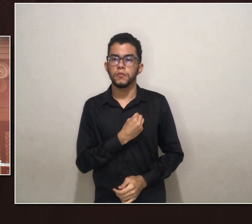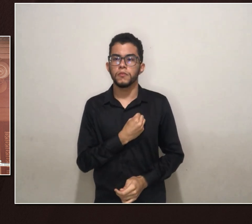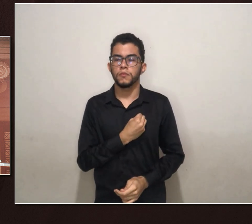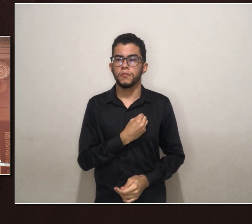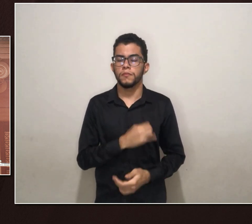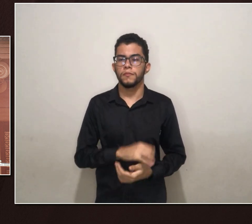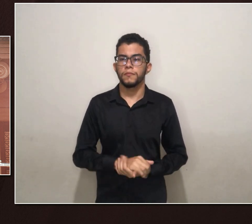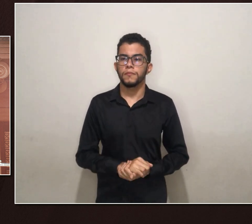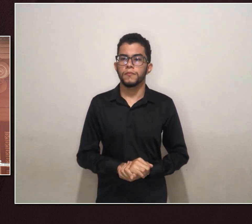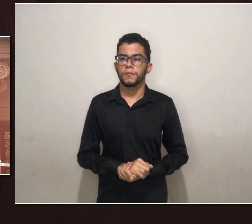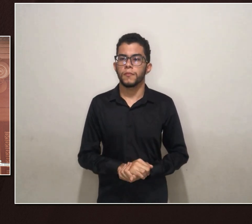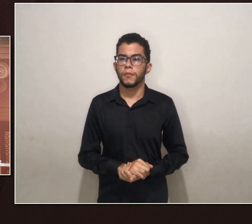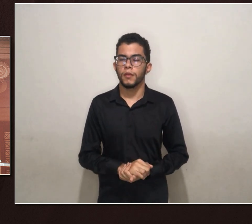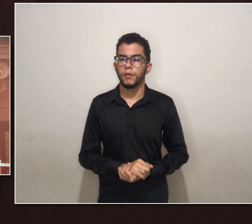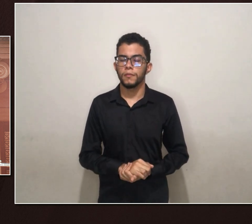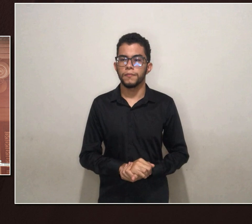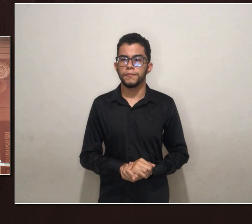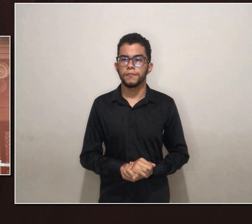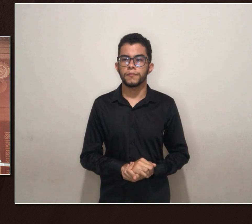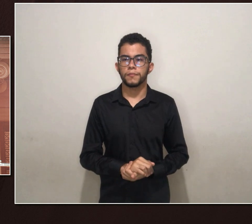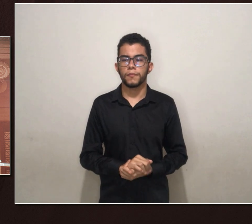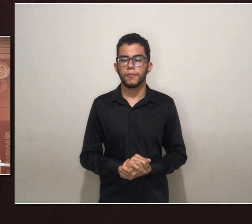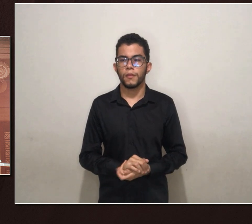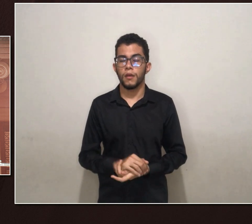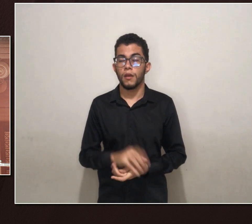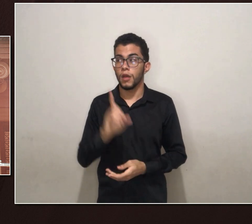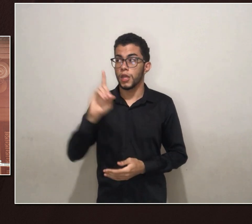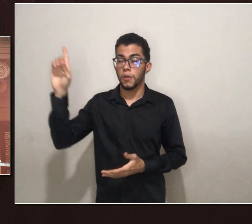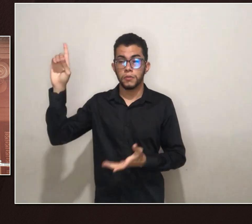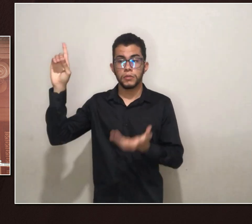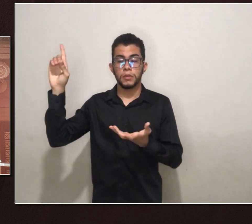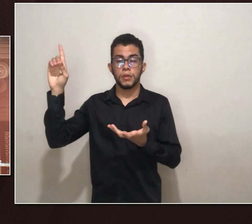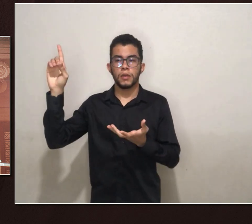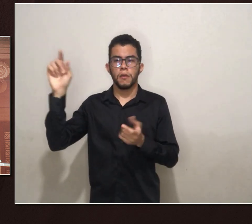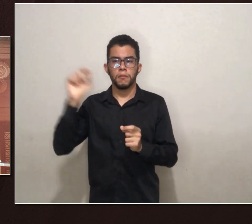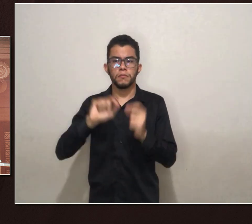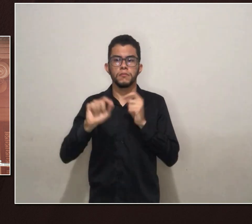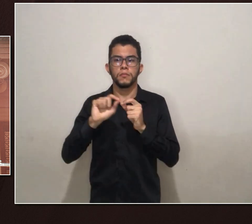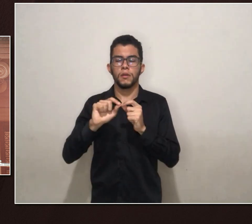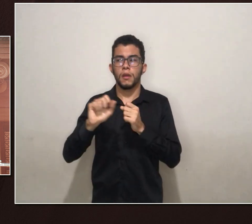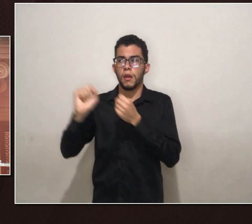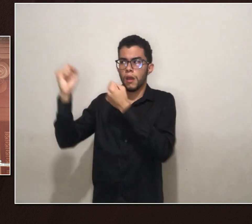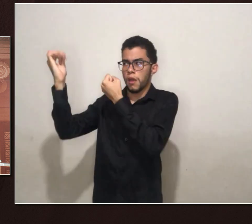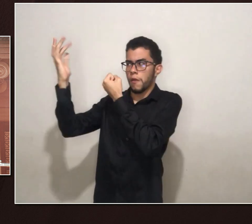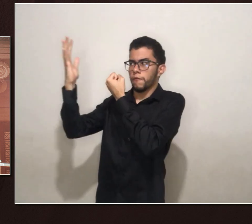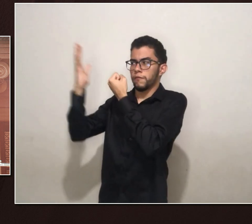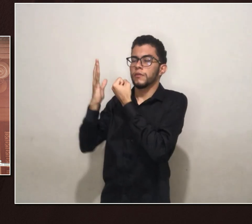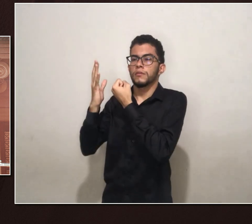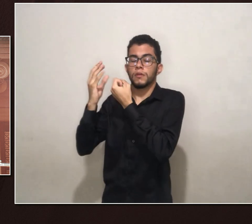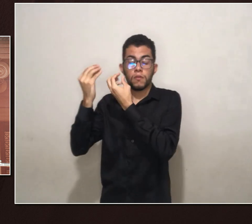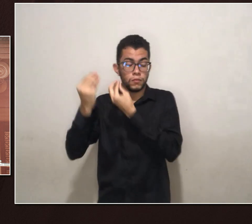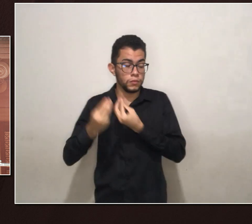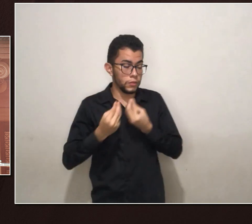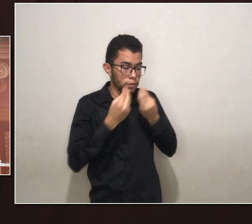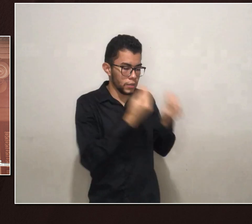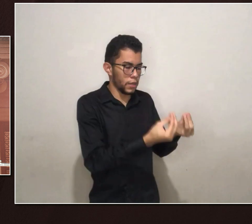quer dar a revelação de Jesus Cristo para os servos na igreja,